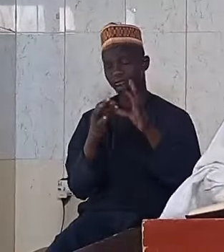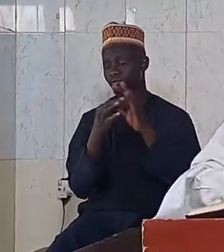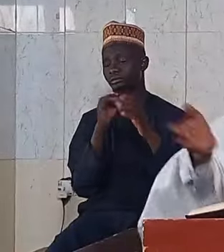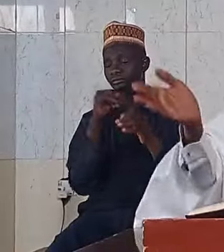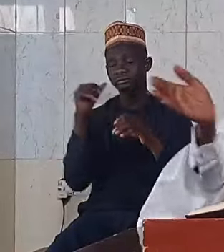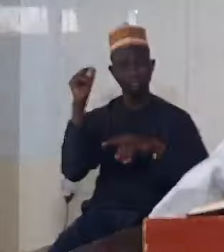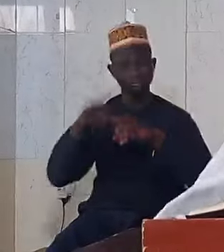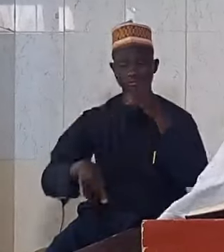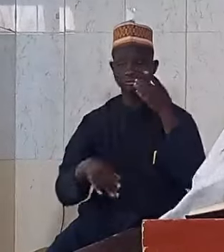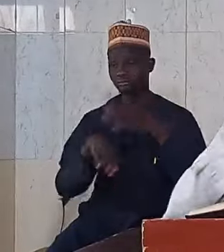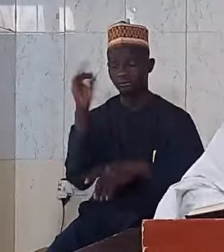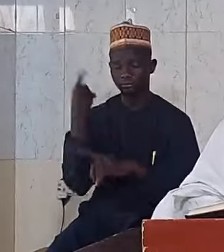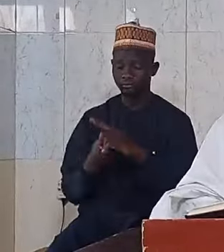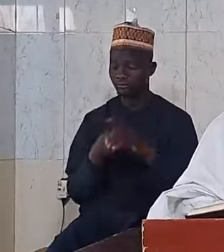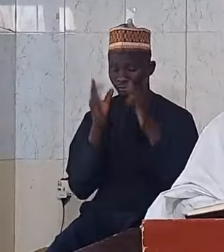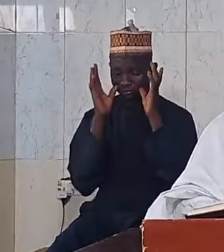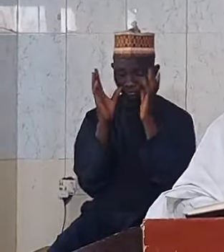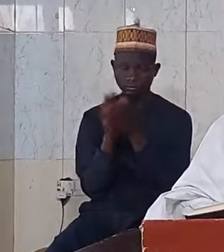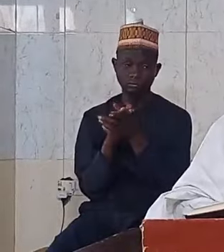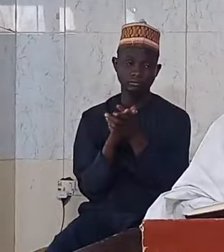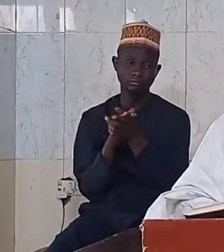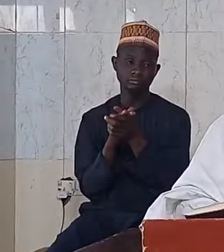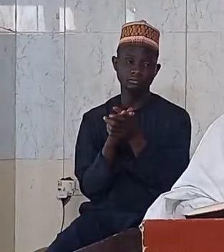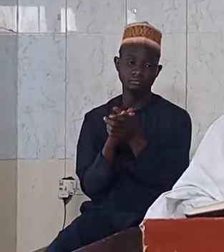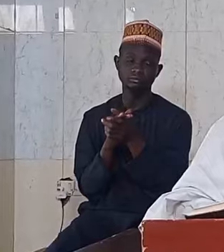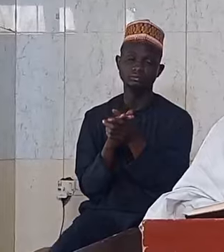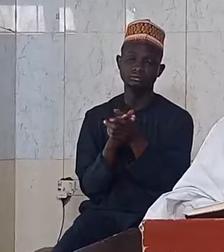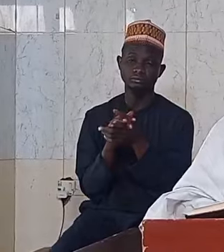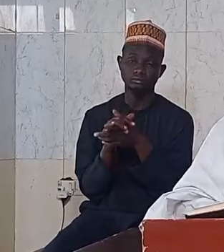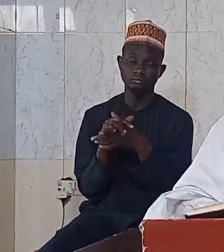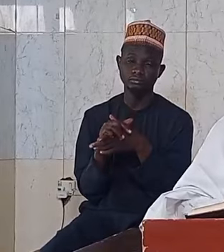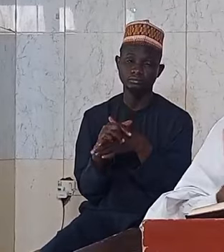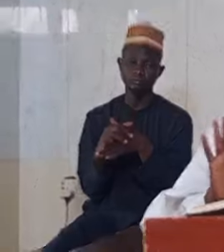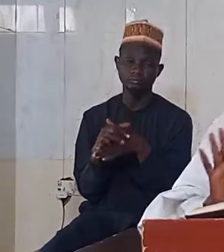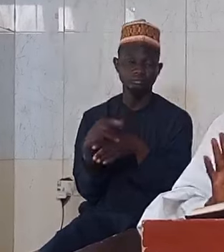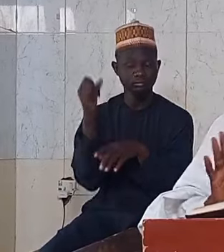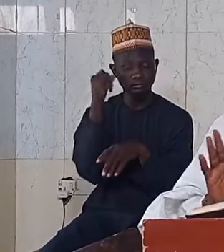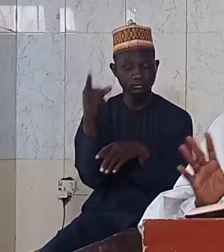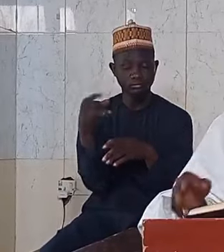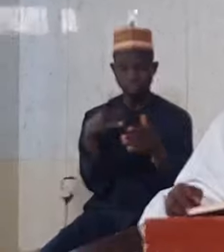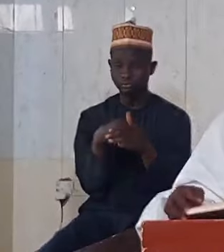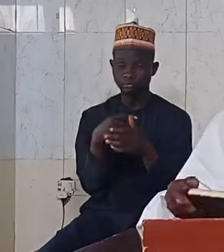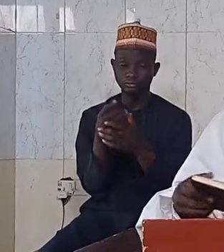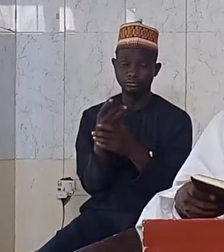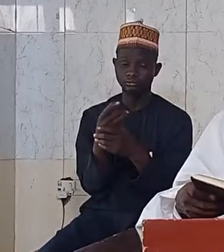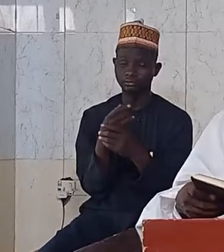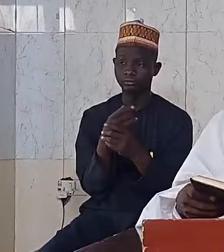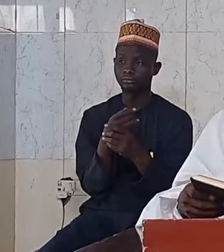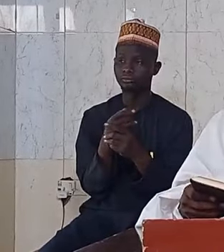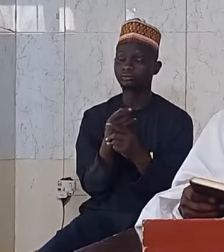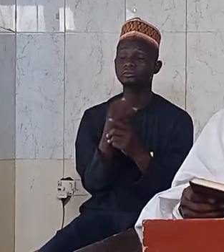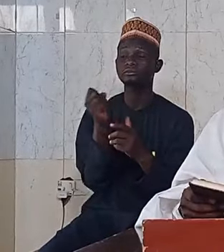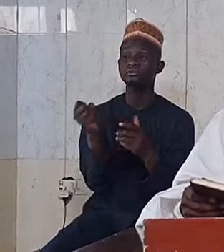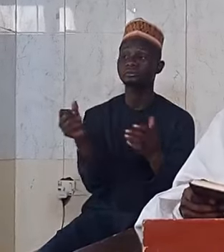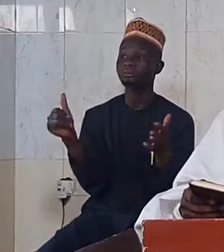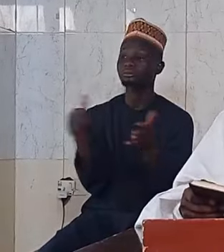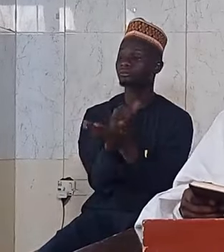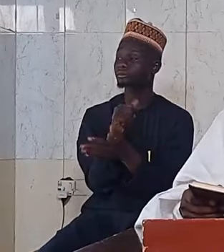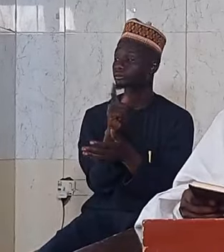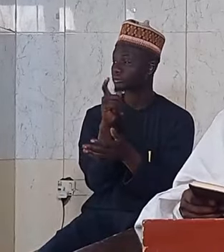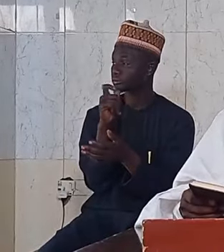karami shi ma da shu'ab din sa wanda baya fidda mutun daga musulunci ai kun san wannan ne yawa to su